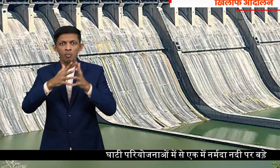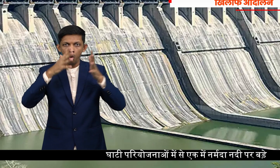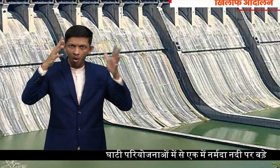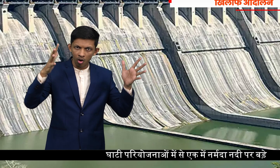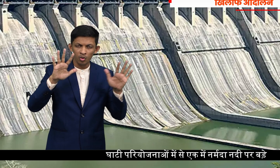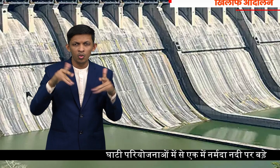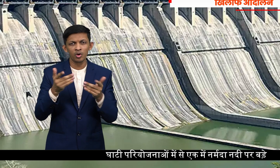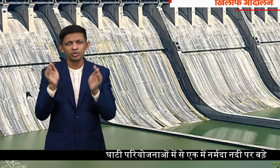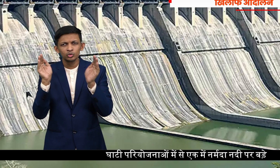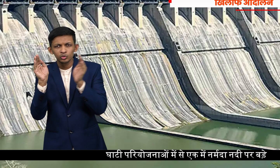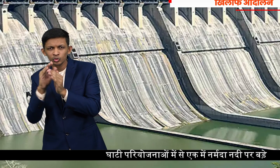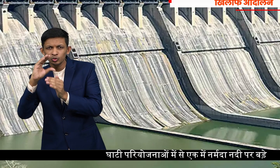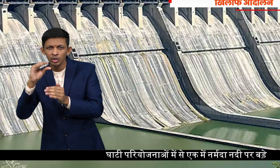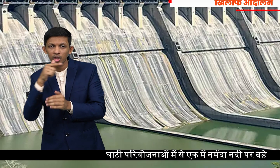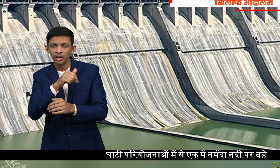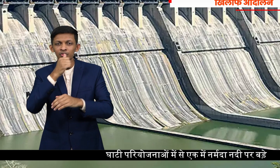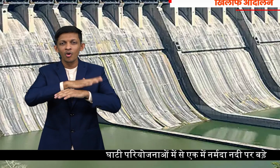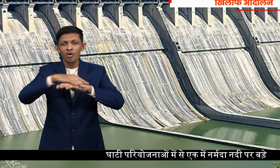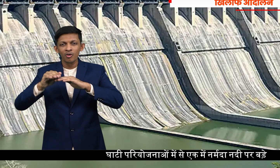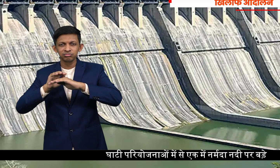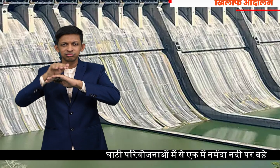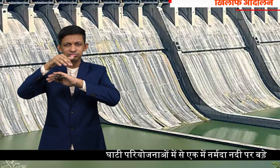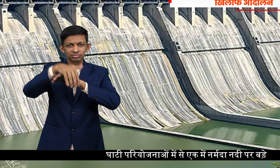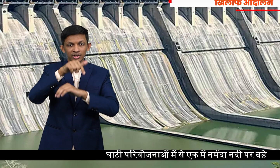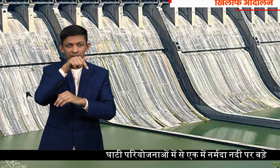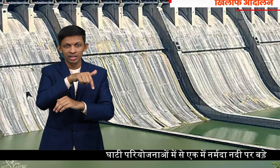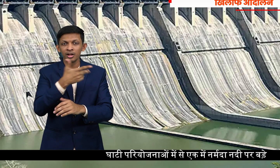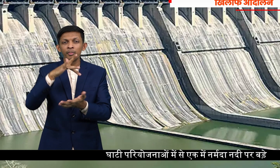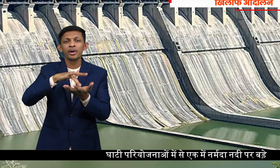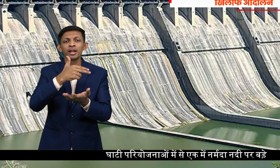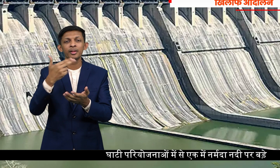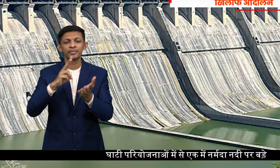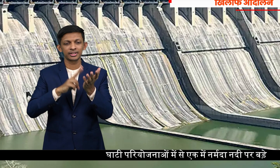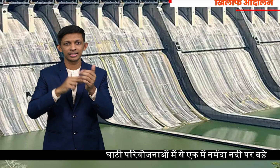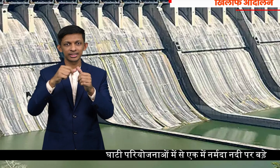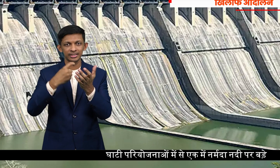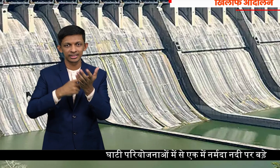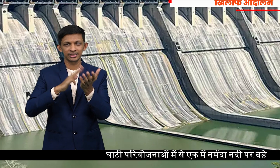घाटी परियोजनाओं में से एक में नर्मदा नदी पर बड़े और